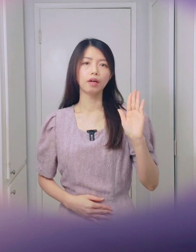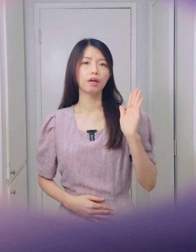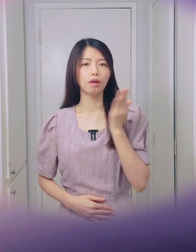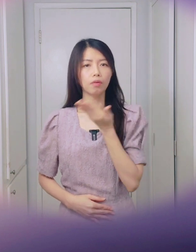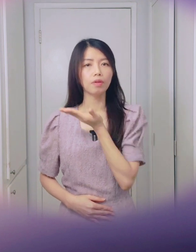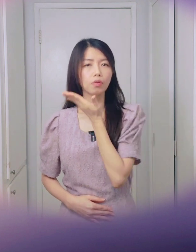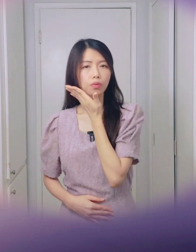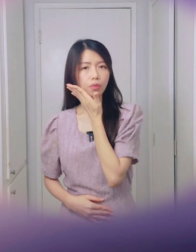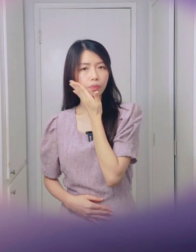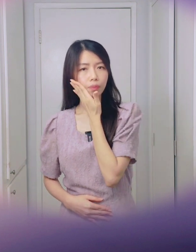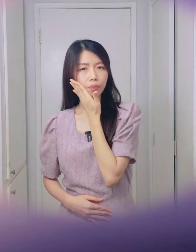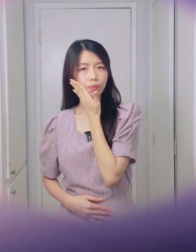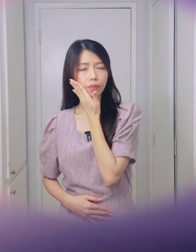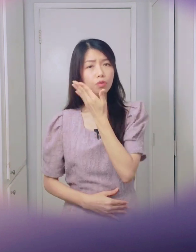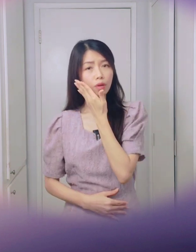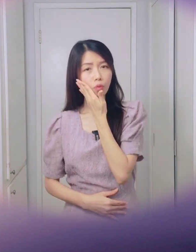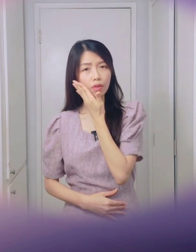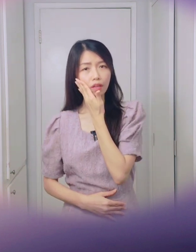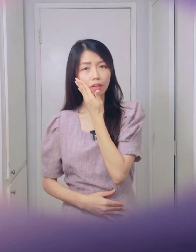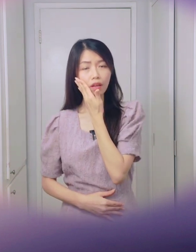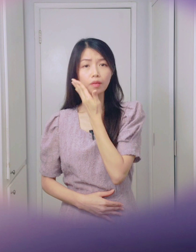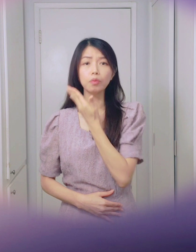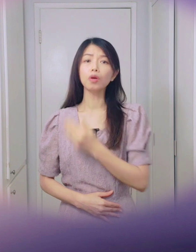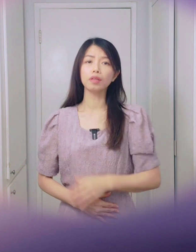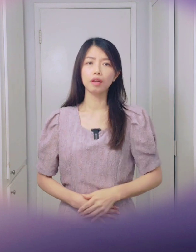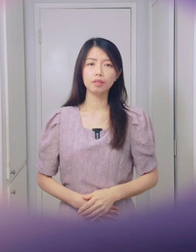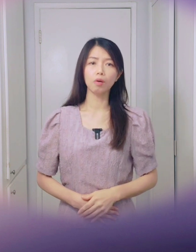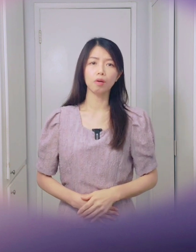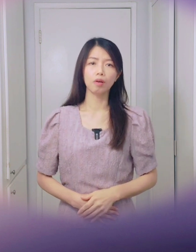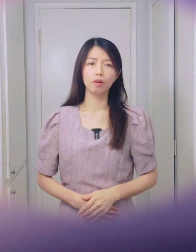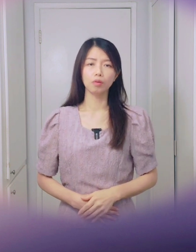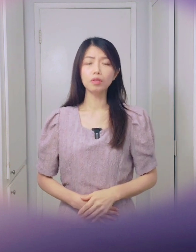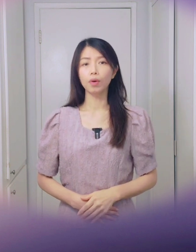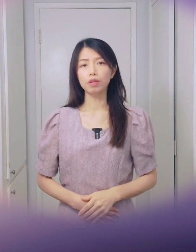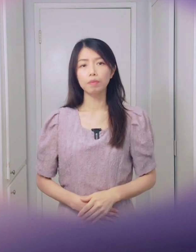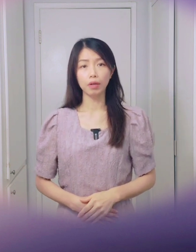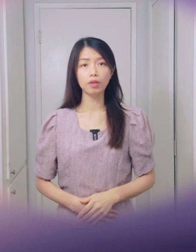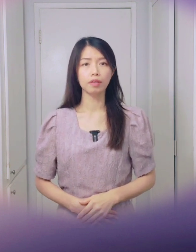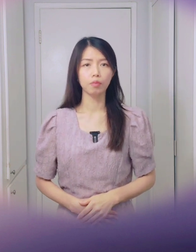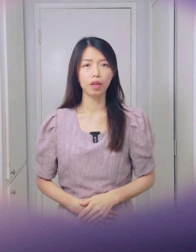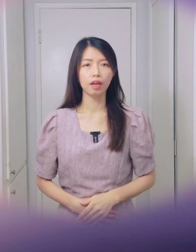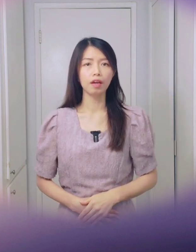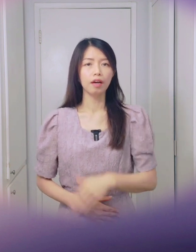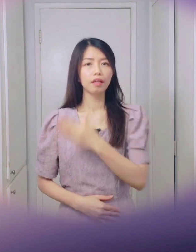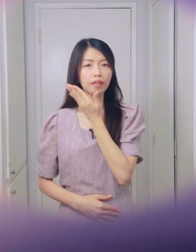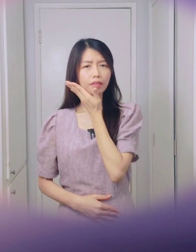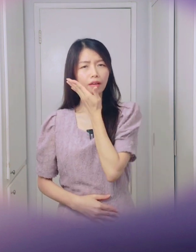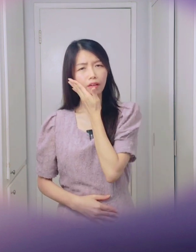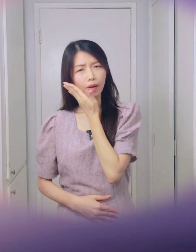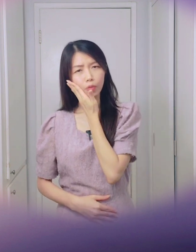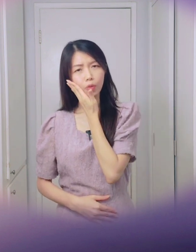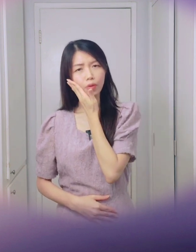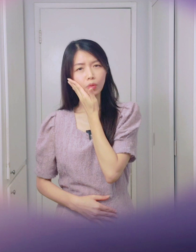수어가 왼손으로 수어의 동작인데 표정에 따라서 뜻이 완전히 바뀌기 때문에